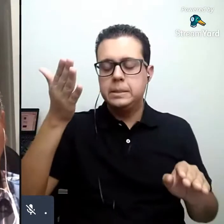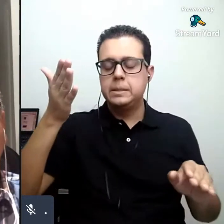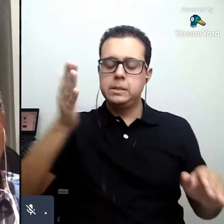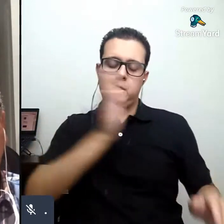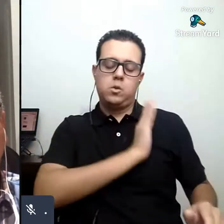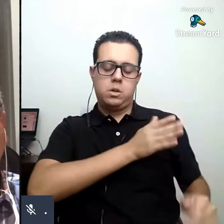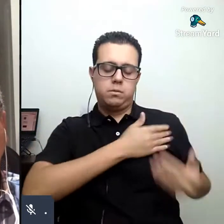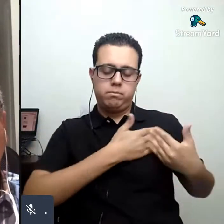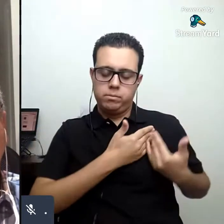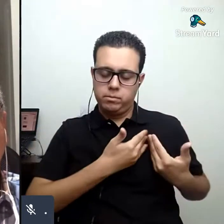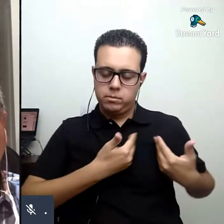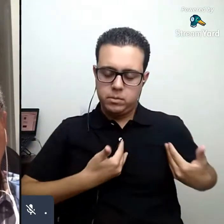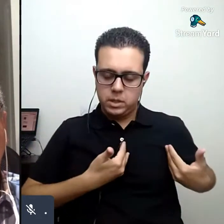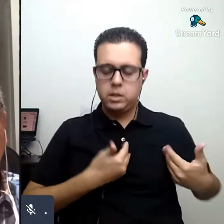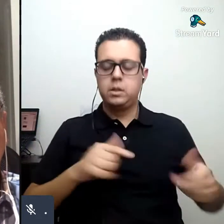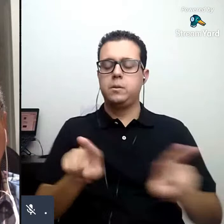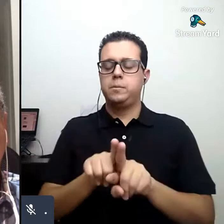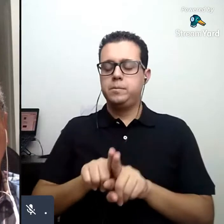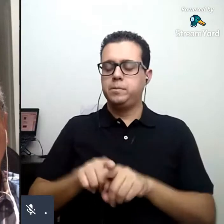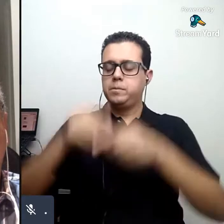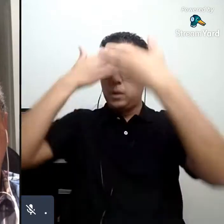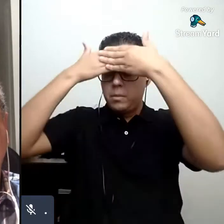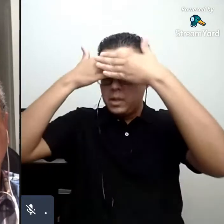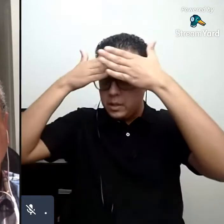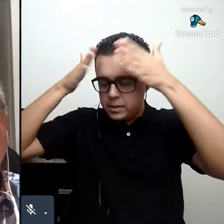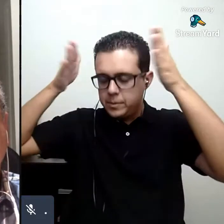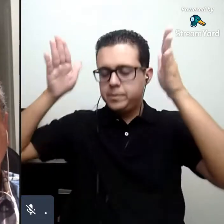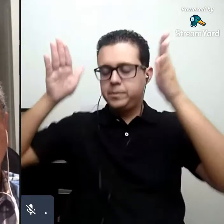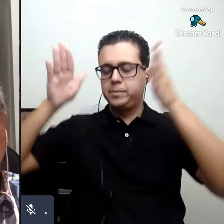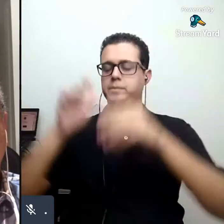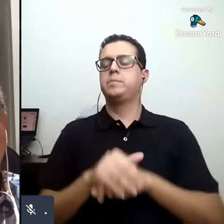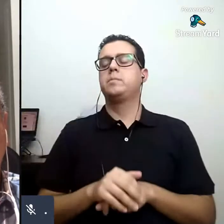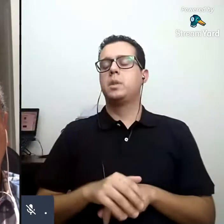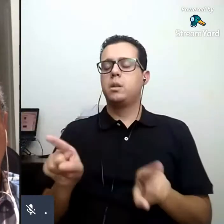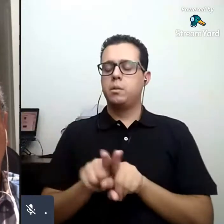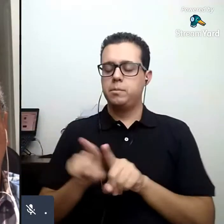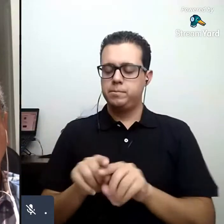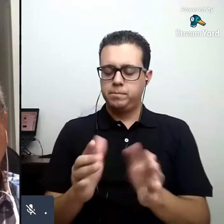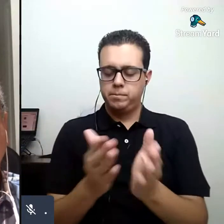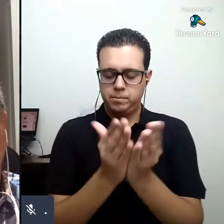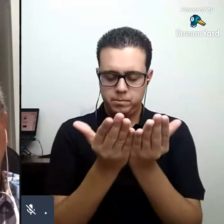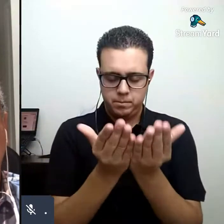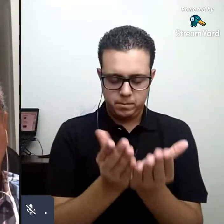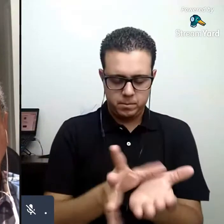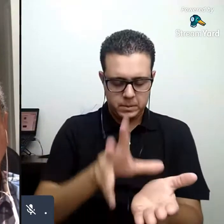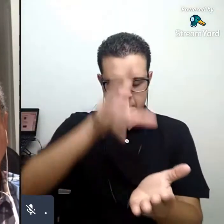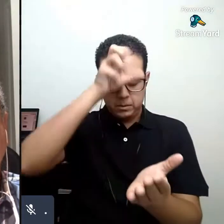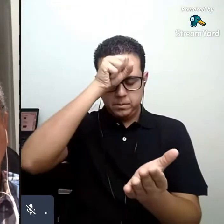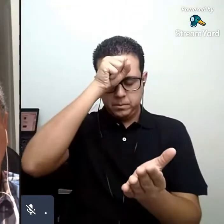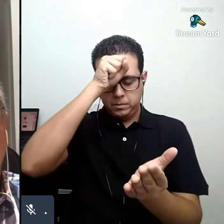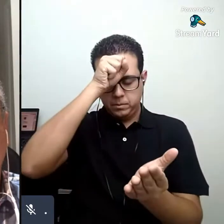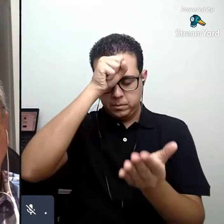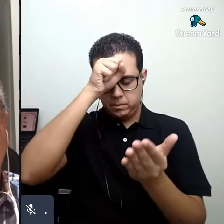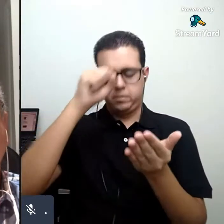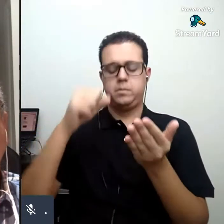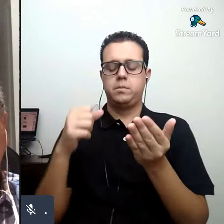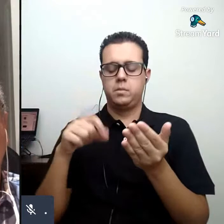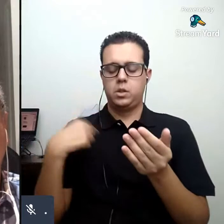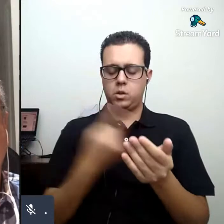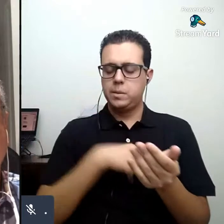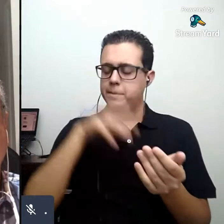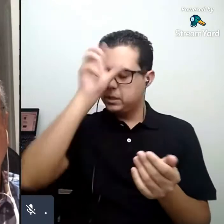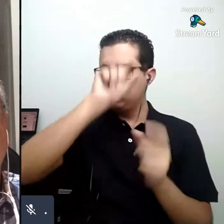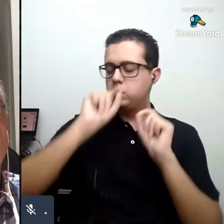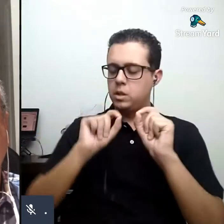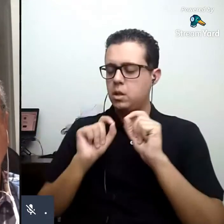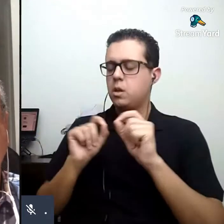palavra faça morada e que a gente procure a Deus não pelo que ele pode nos dar, mas procuremos a Deus porque